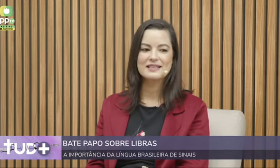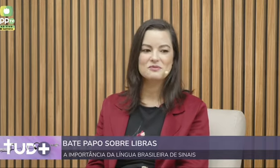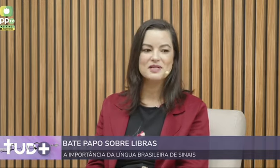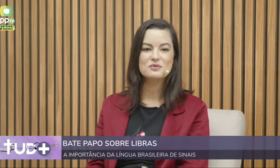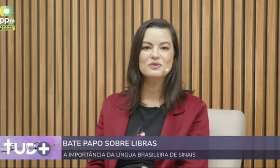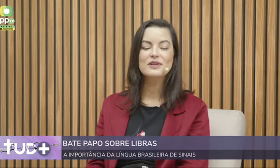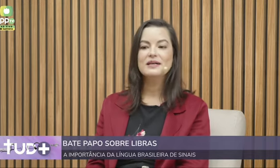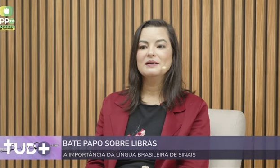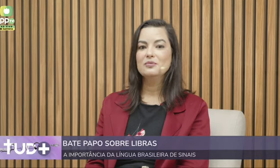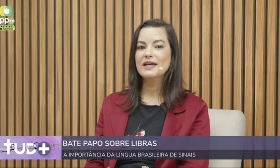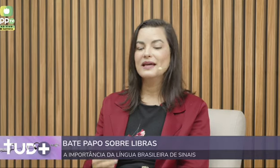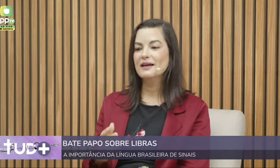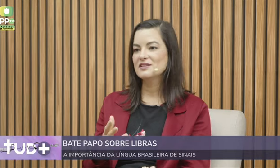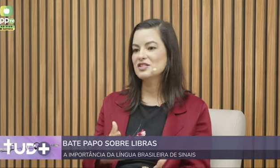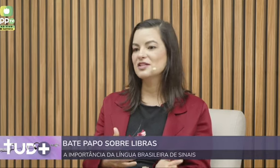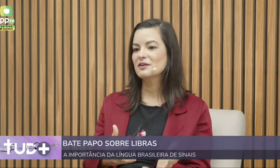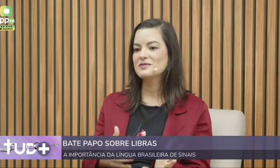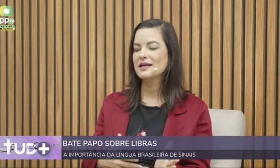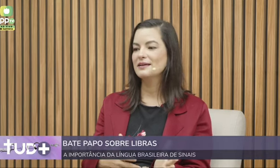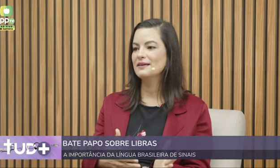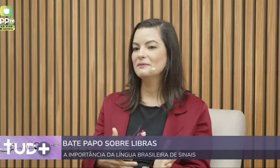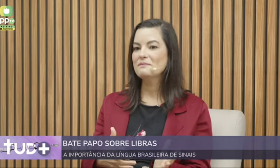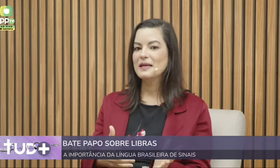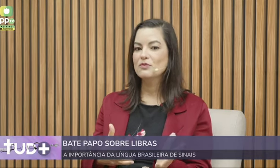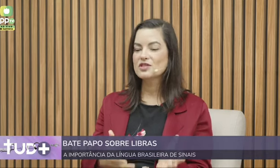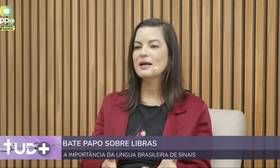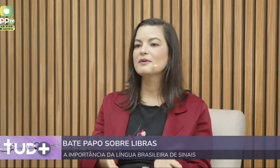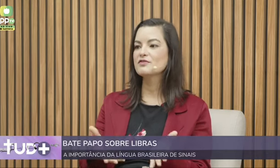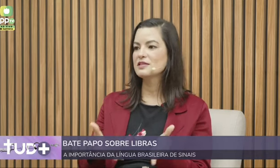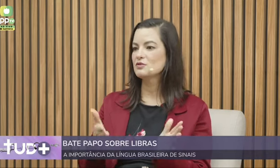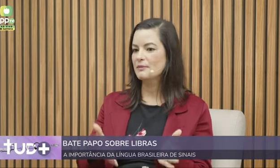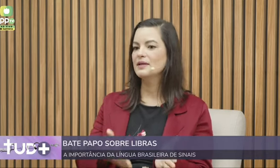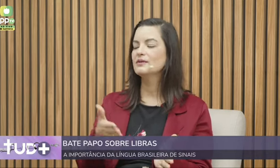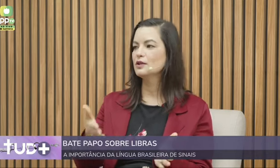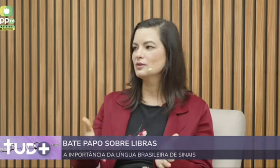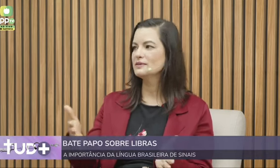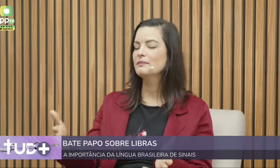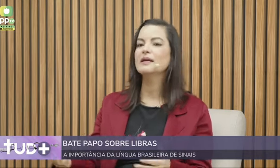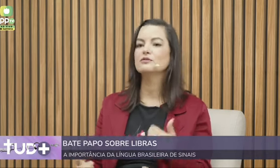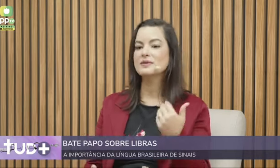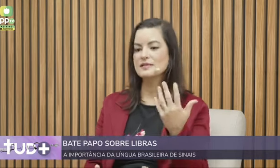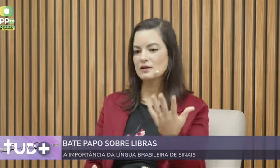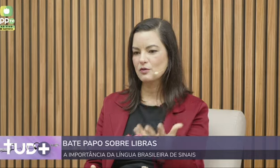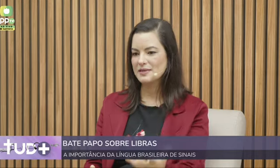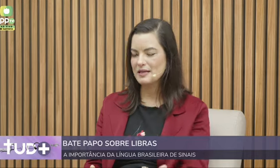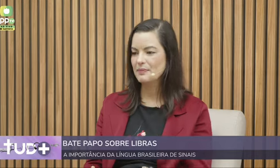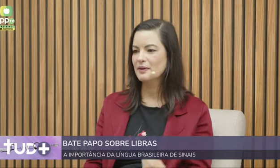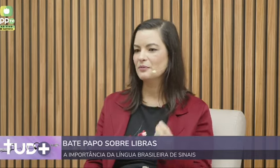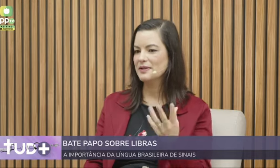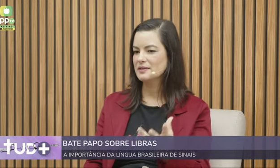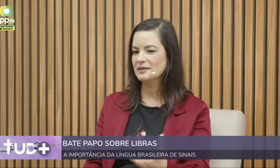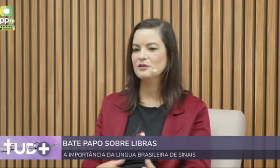sinais mesmo, porque a gente consegue mostrar para vocês o caminho, né, do andamento. Precisa começar pelo basiquinho,